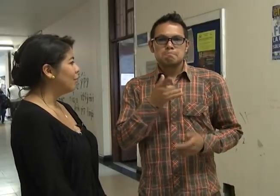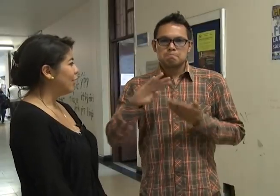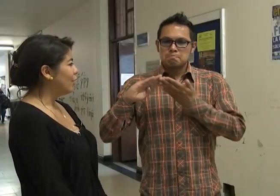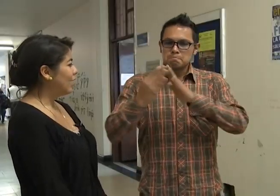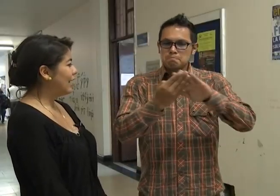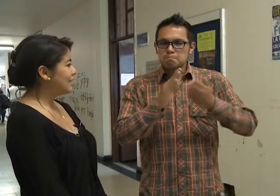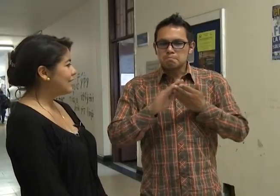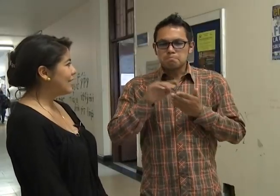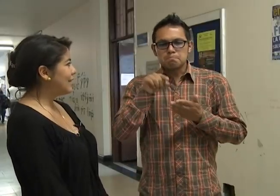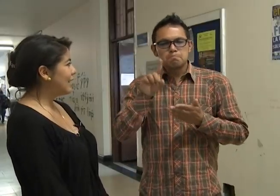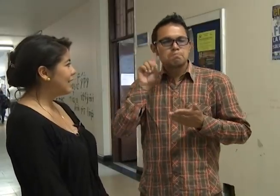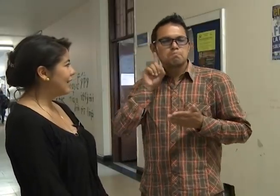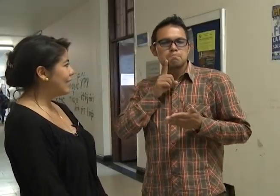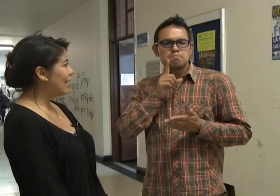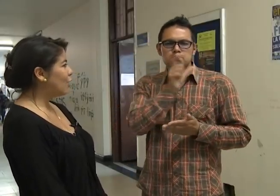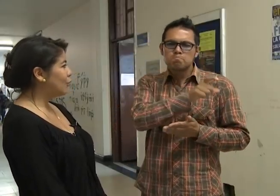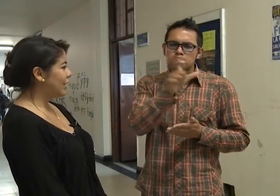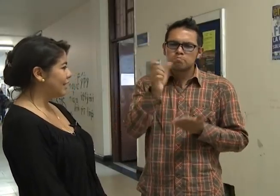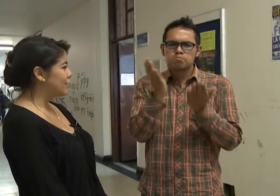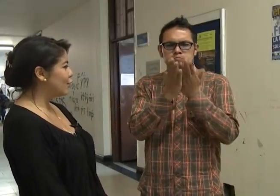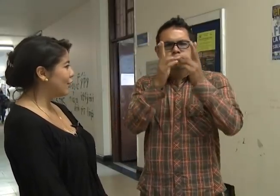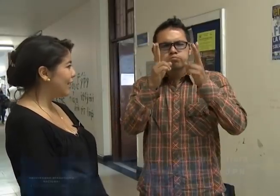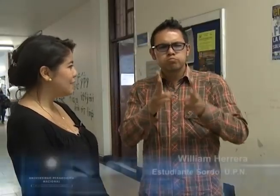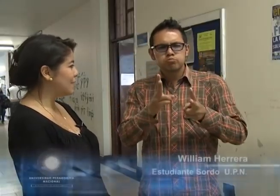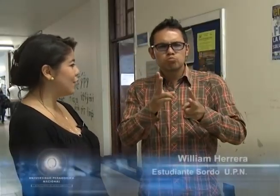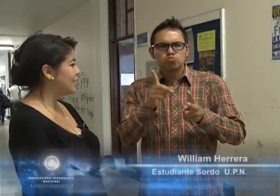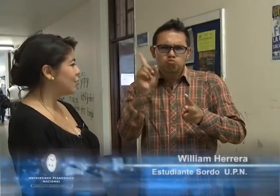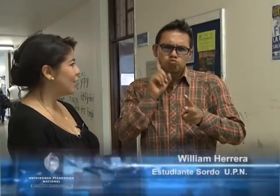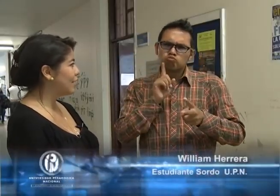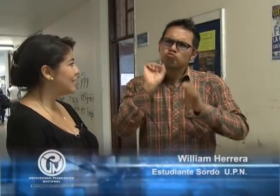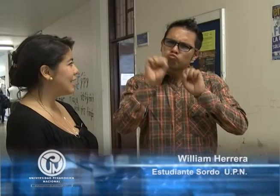Bueno, él siente que la comunidad sorda, las personas sordas,